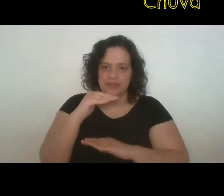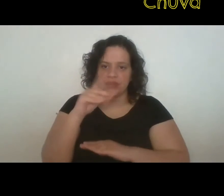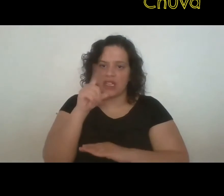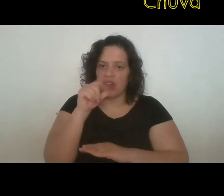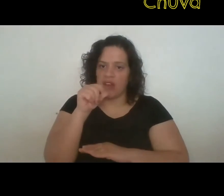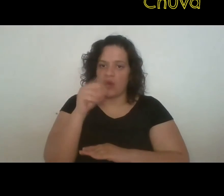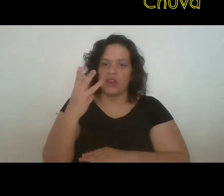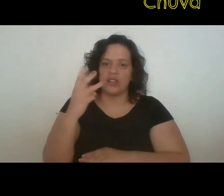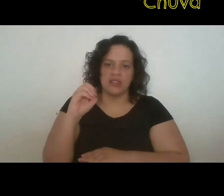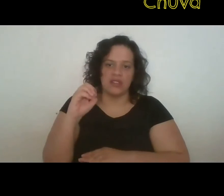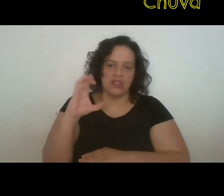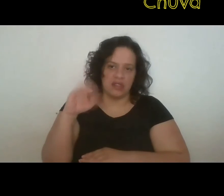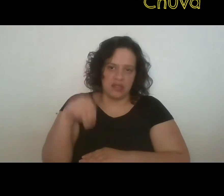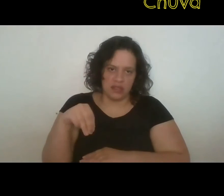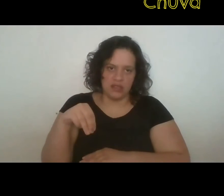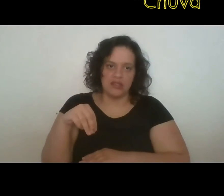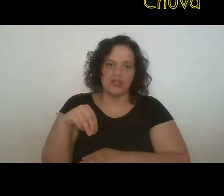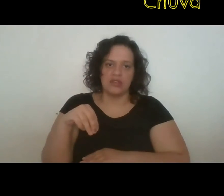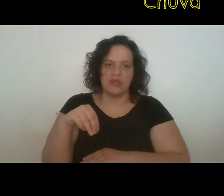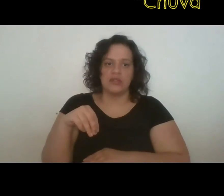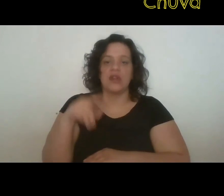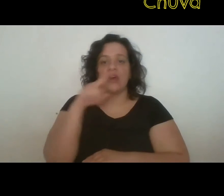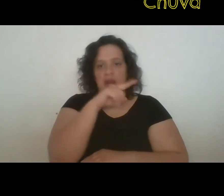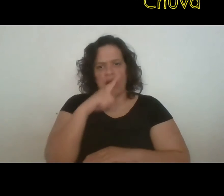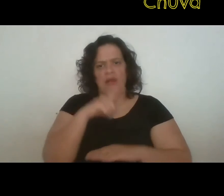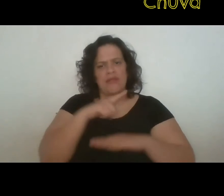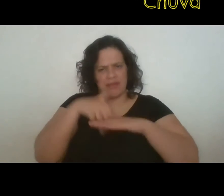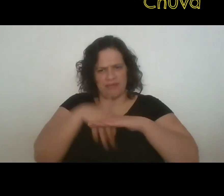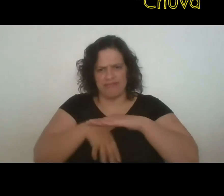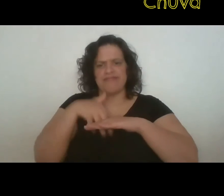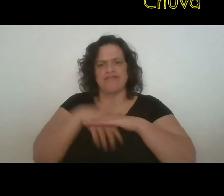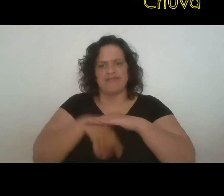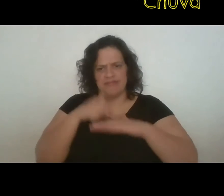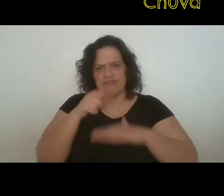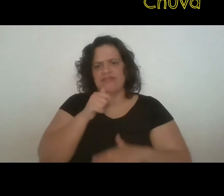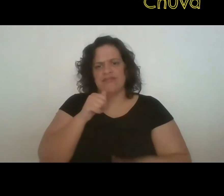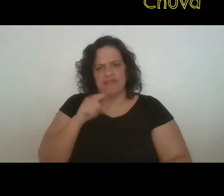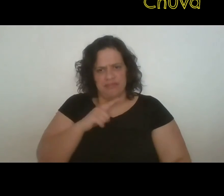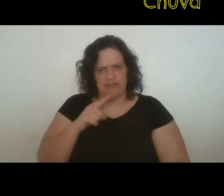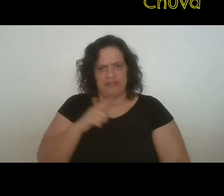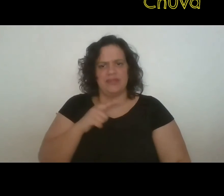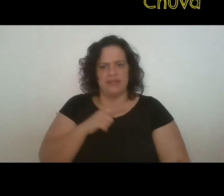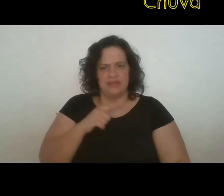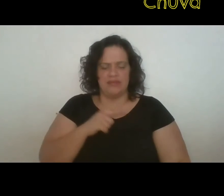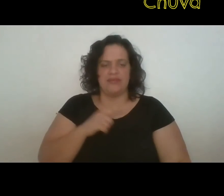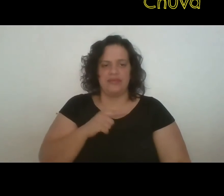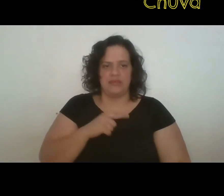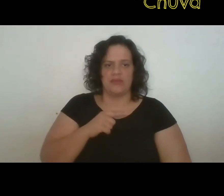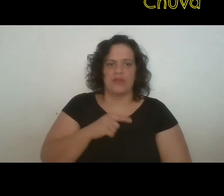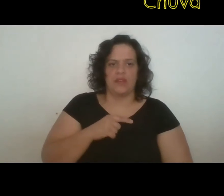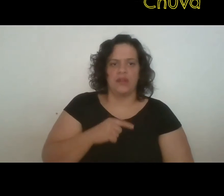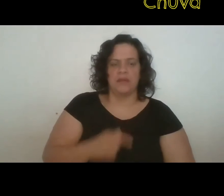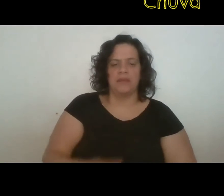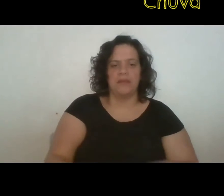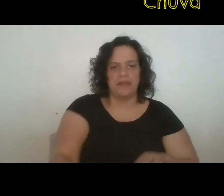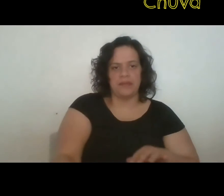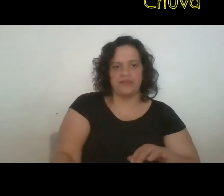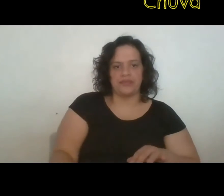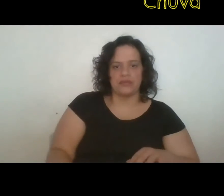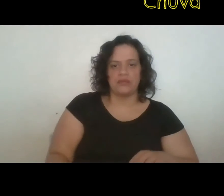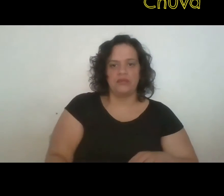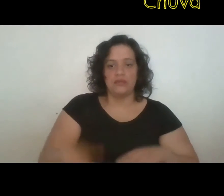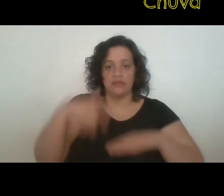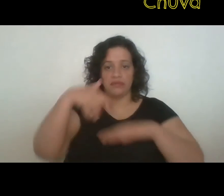centímetros e lá tem infiltração, lá tem muita infiltração. Então, essa água infiltra em menos de